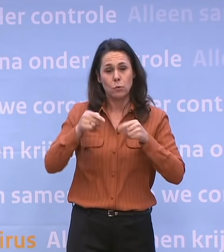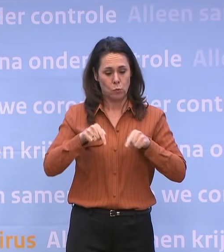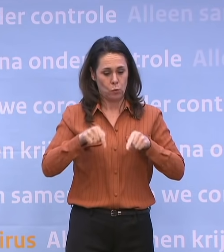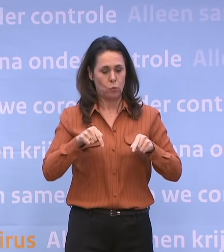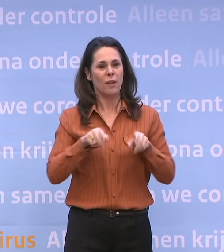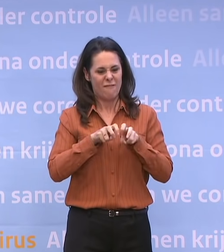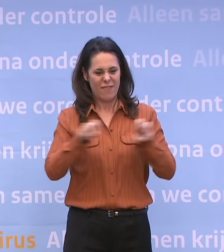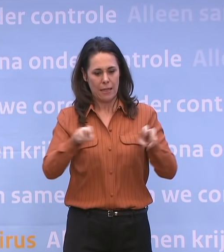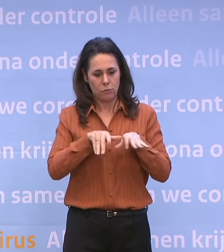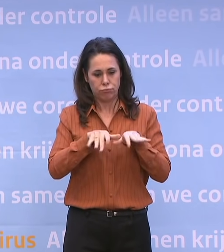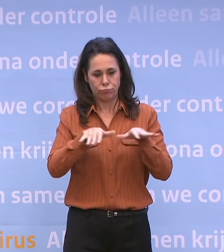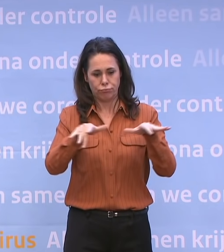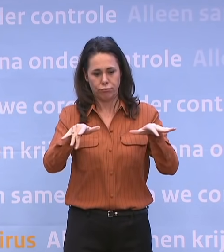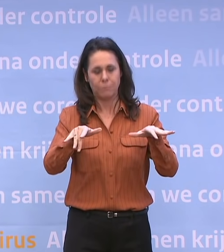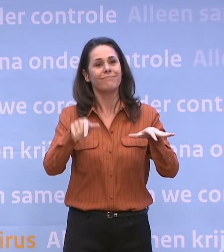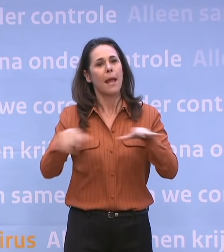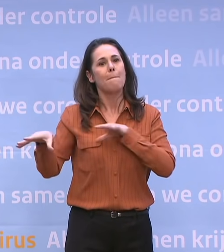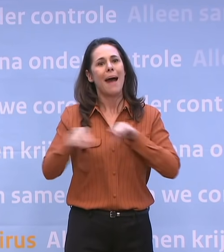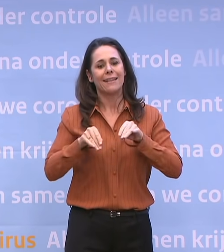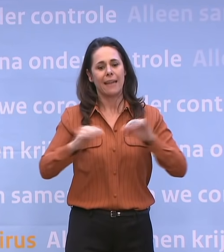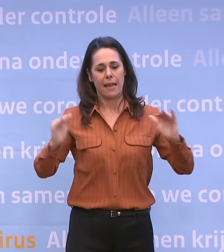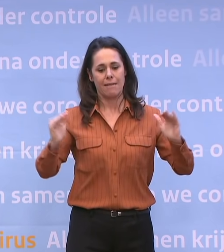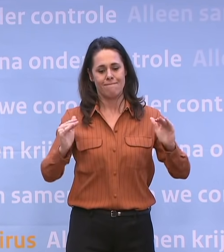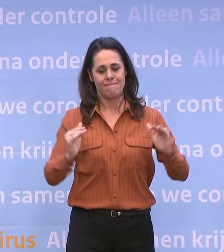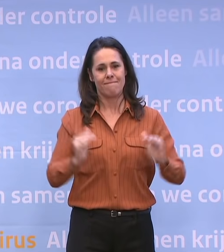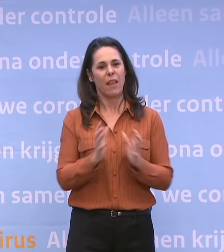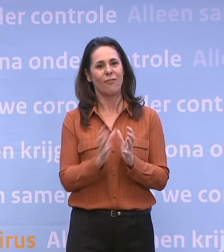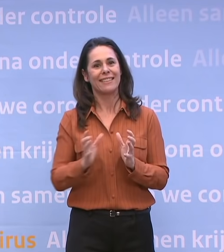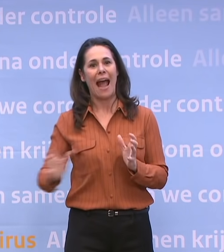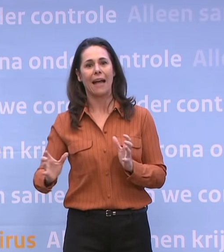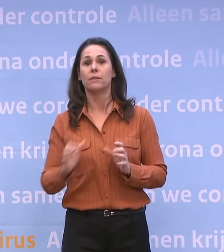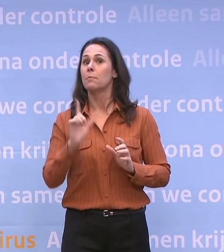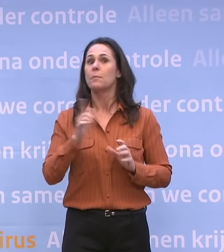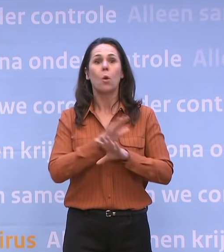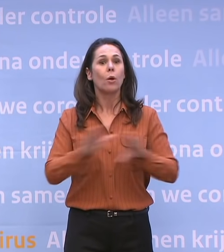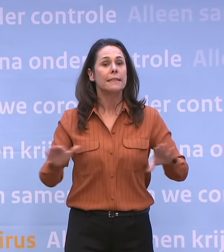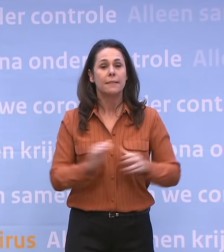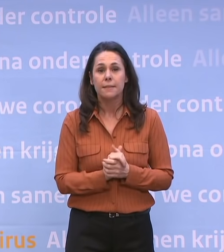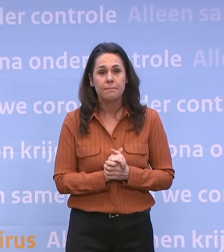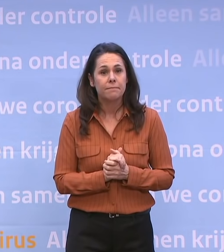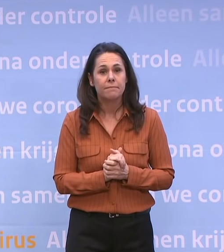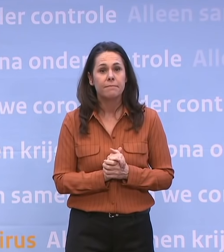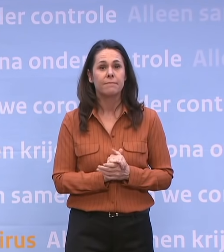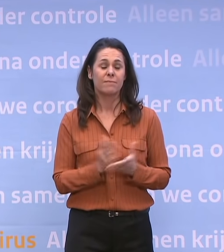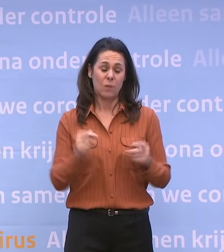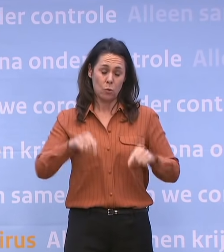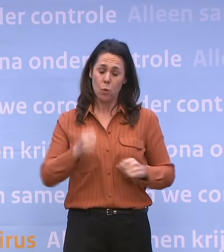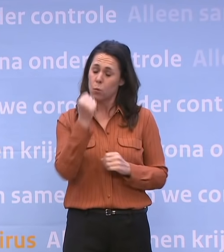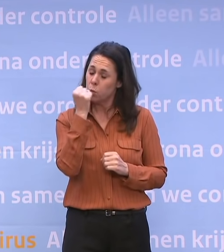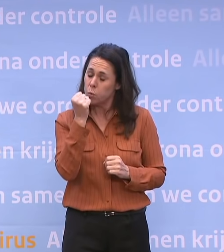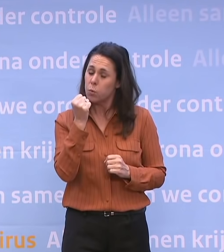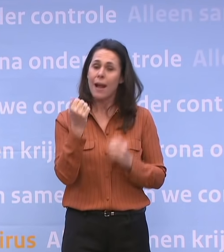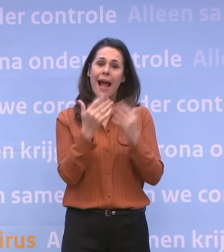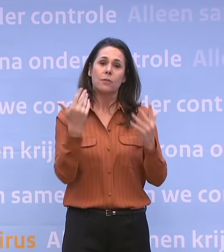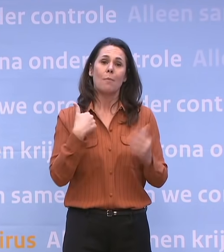maatregelen vertraagt. Maar we zijn er nog lang niet. Kijk naar het enorme aantal doden,